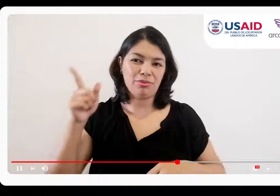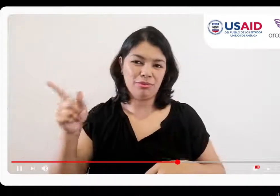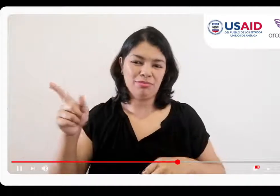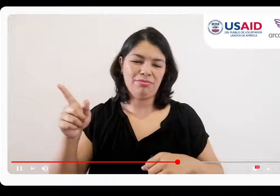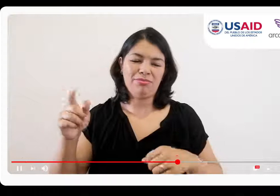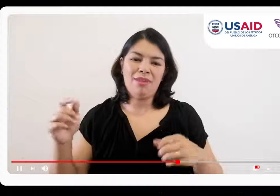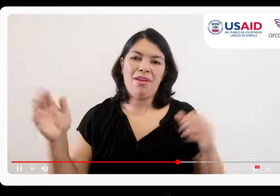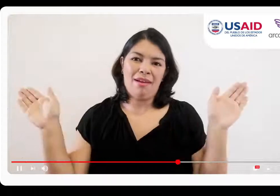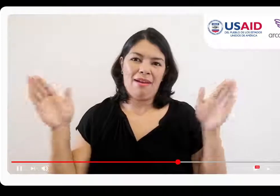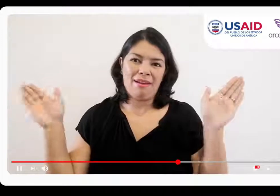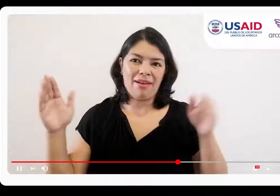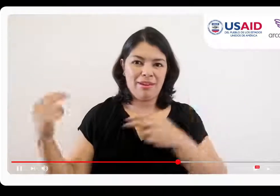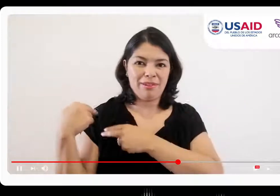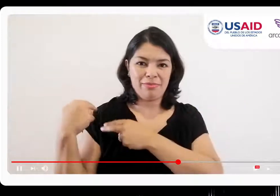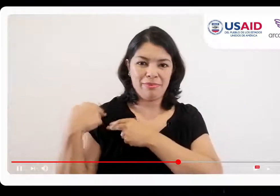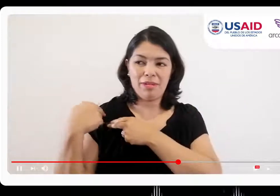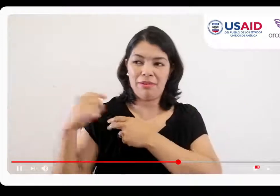y financiado por la USAID,